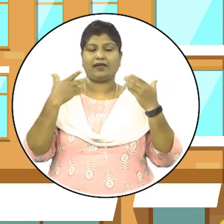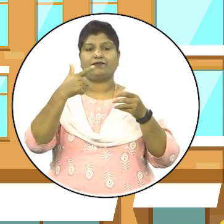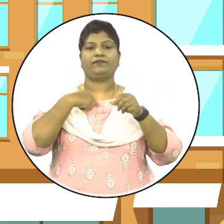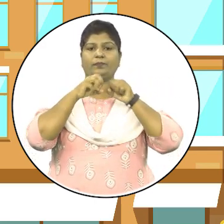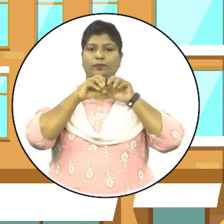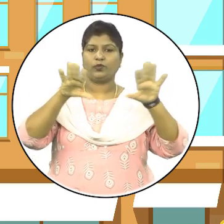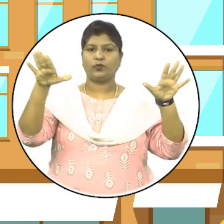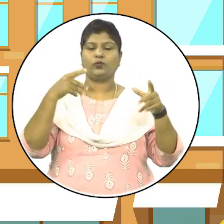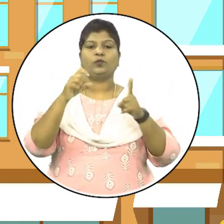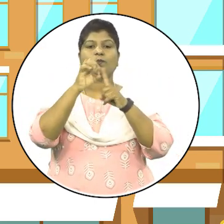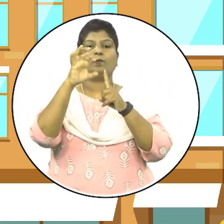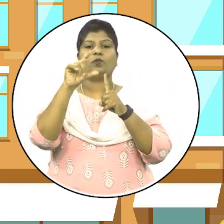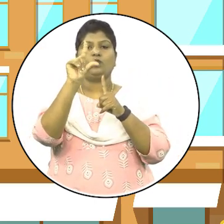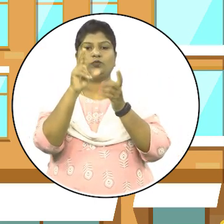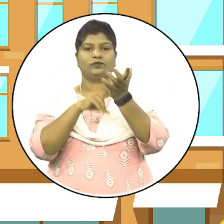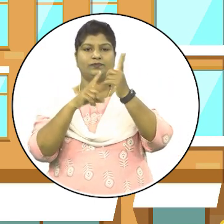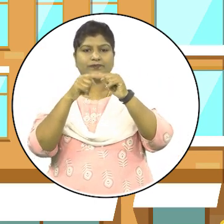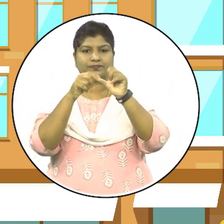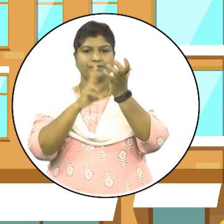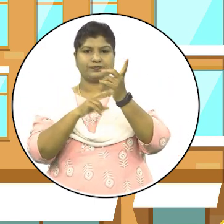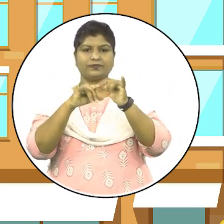जिससे कार्बन मोनोऑक्साइड,